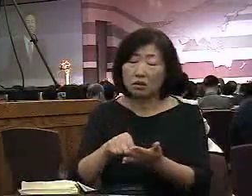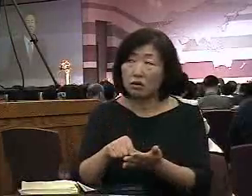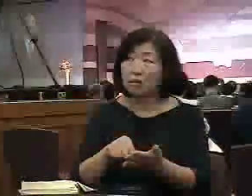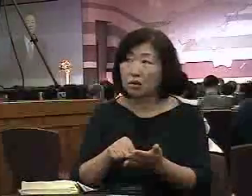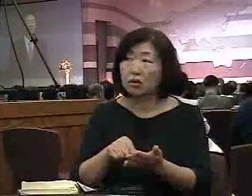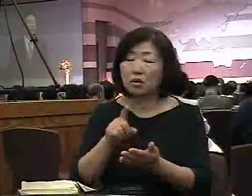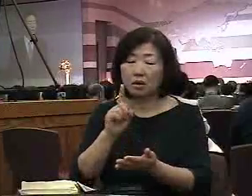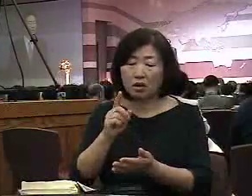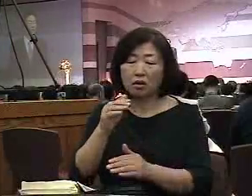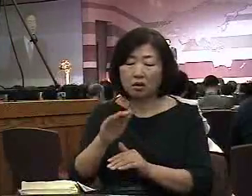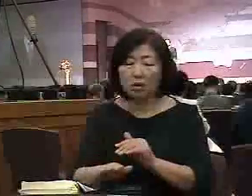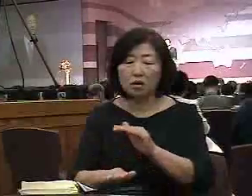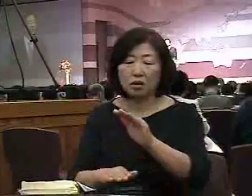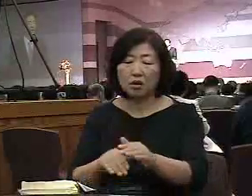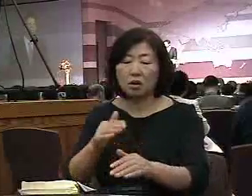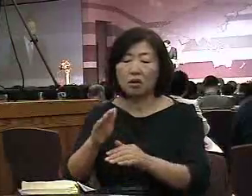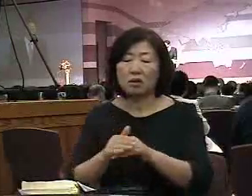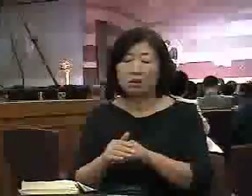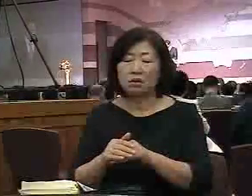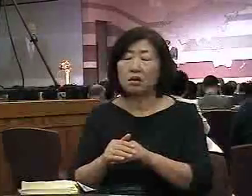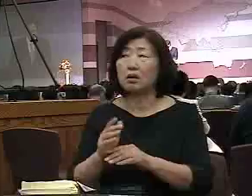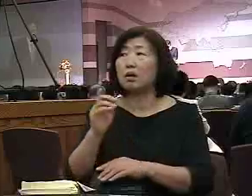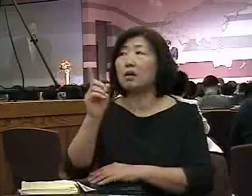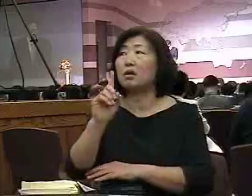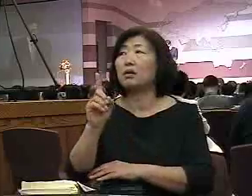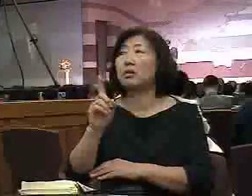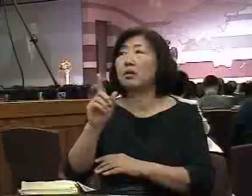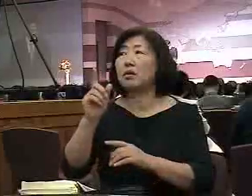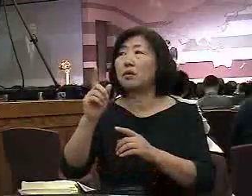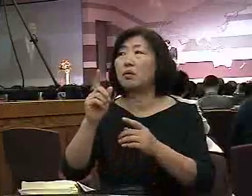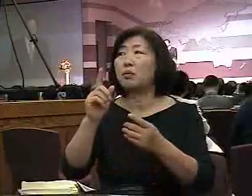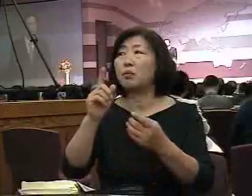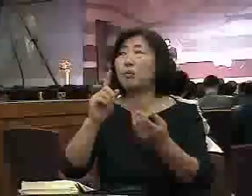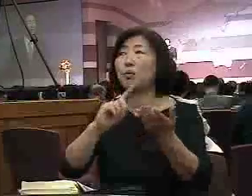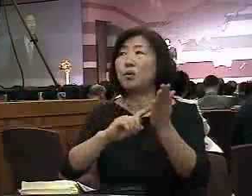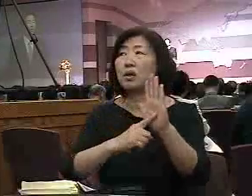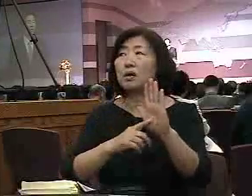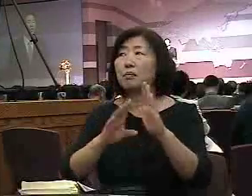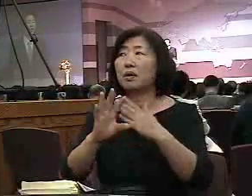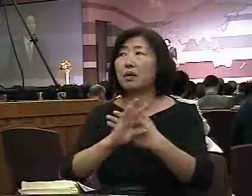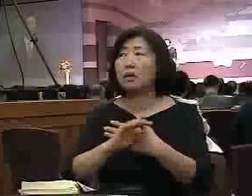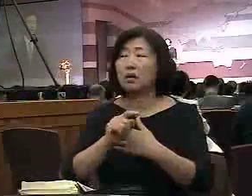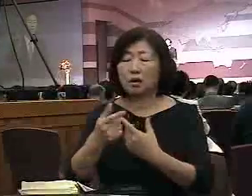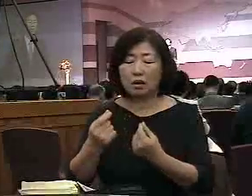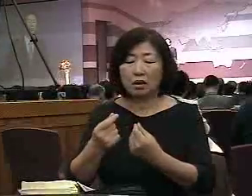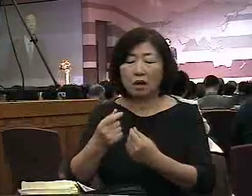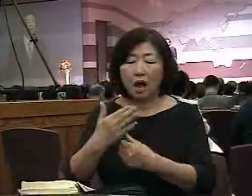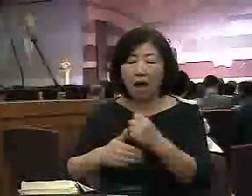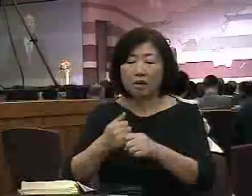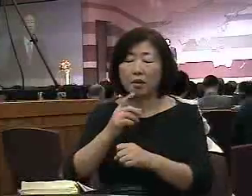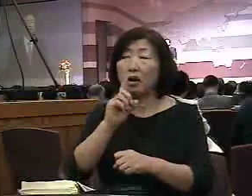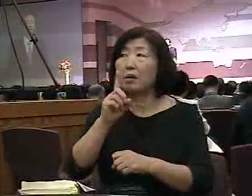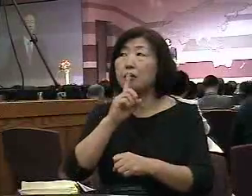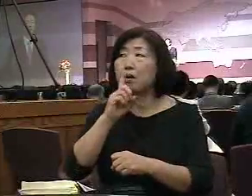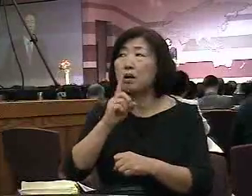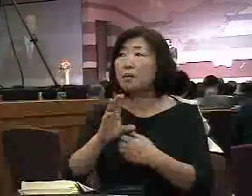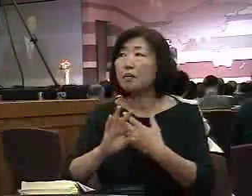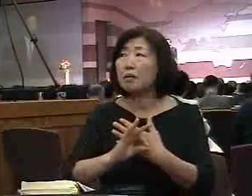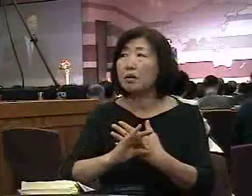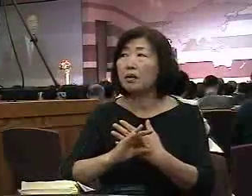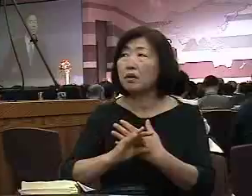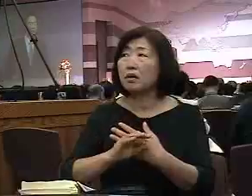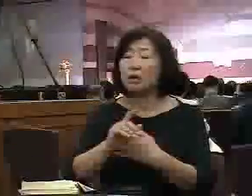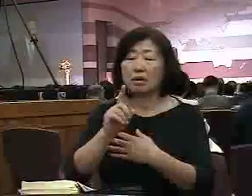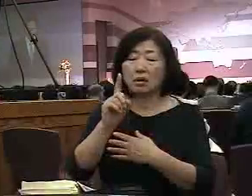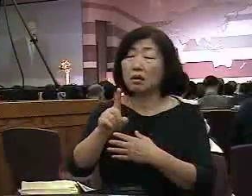걸음 가자. 그렇게 말씀을 하시는데 그걸 어떻게 표현하시냐면 이렇게 말씀하시는 거예요. 하나님이 한마디만 하시면 돼. 선착순